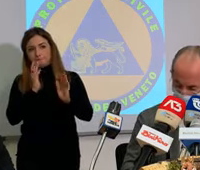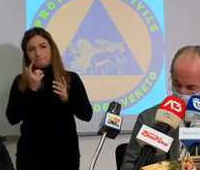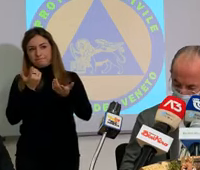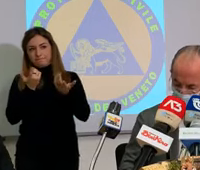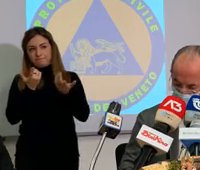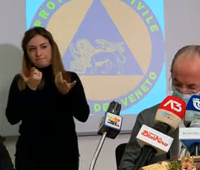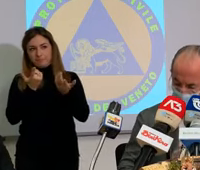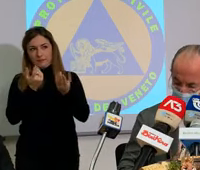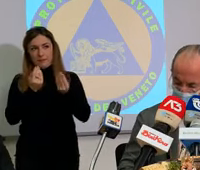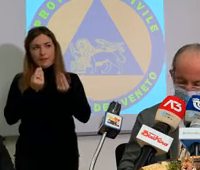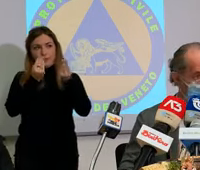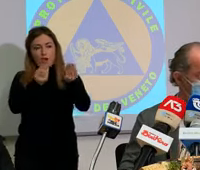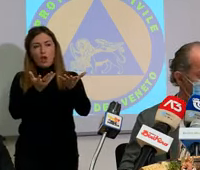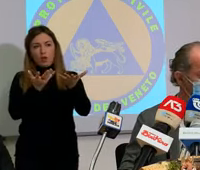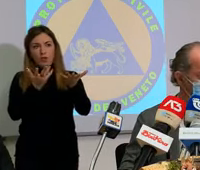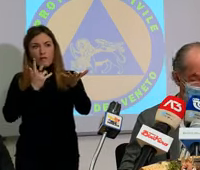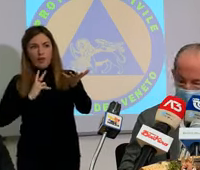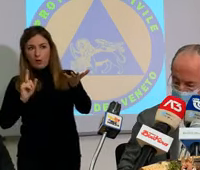spiego